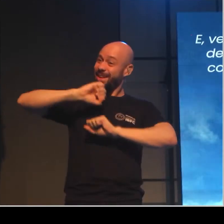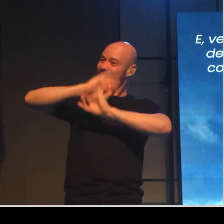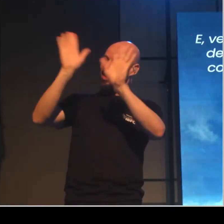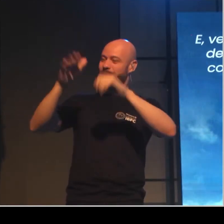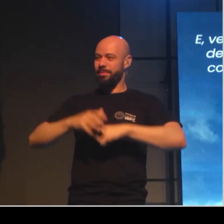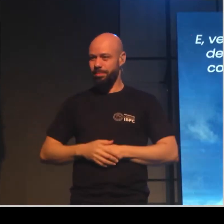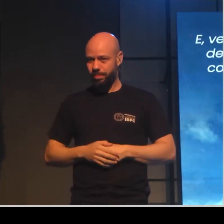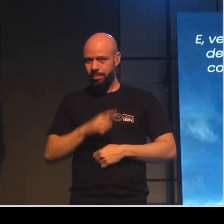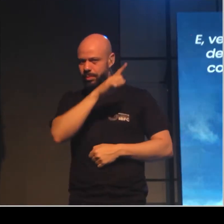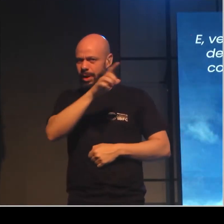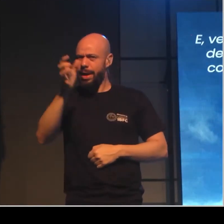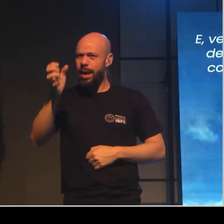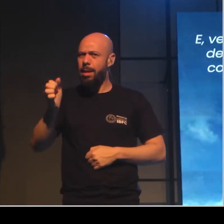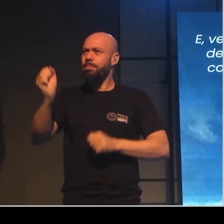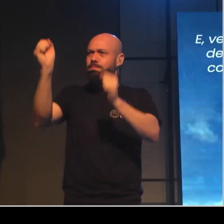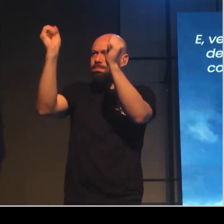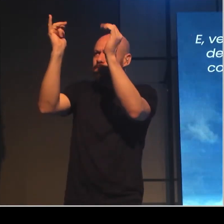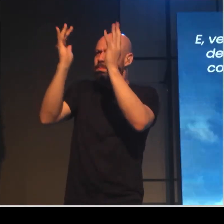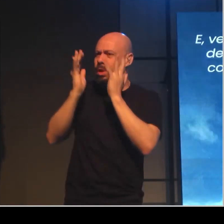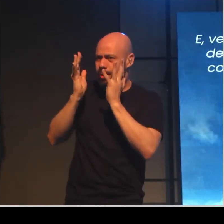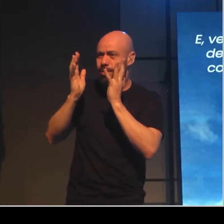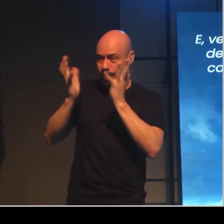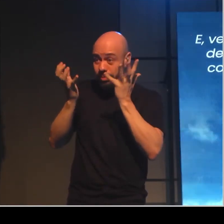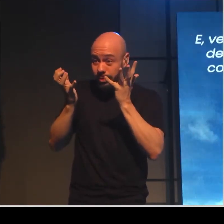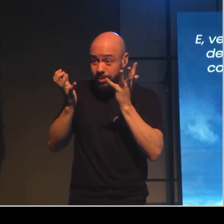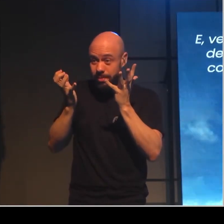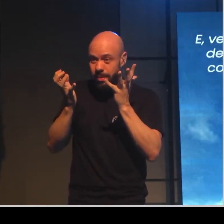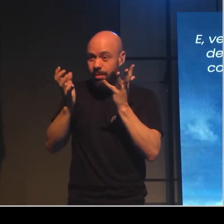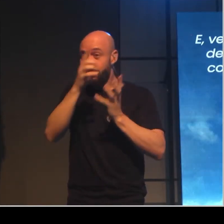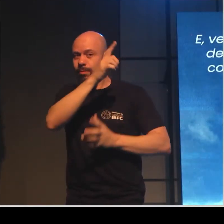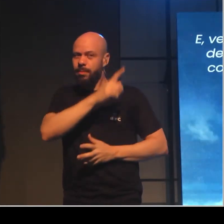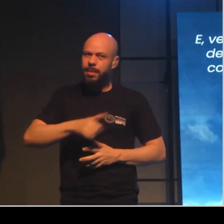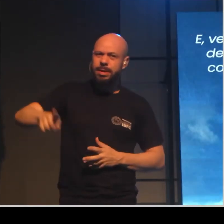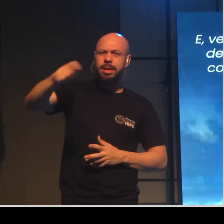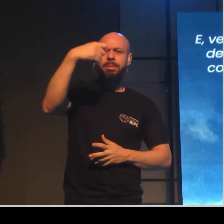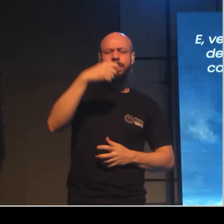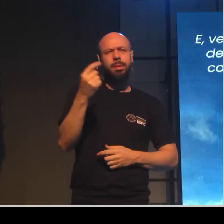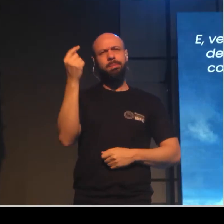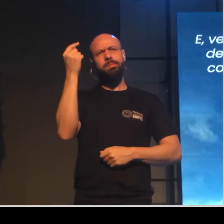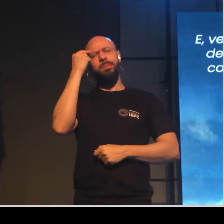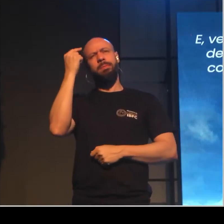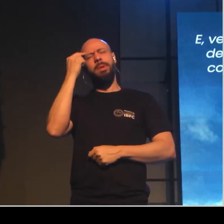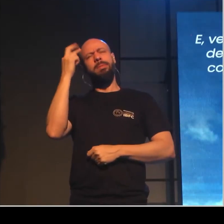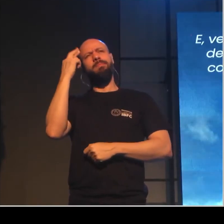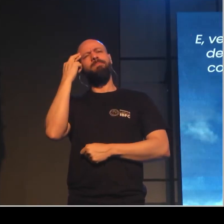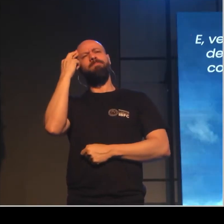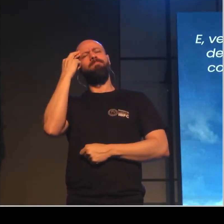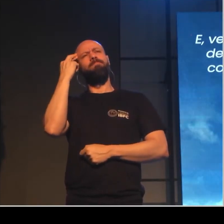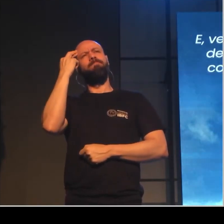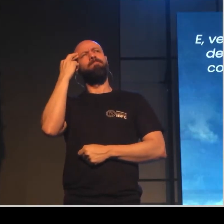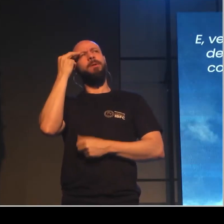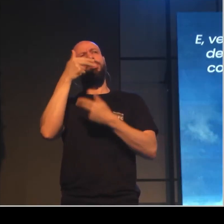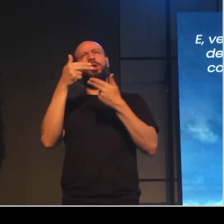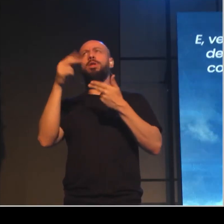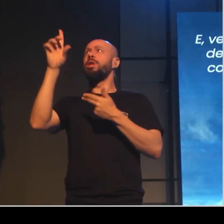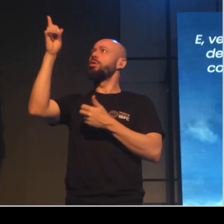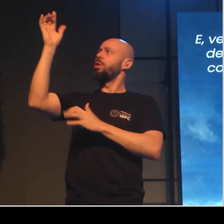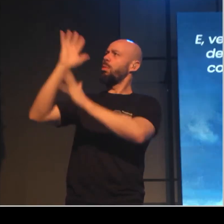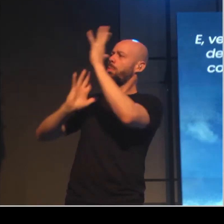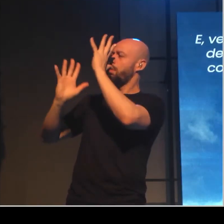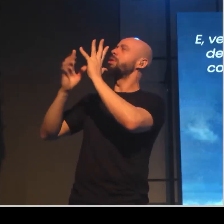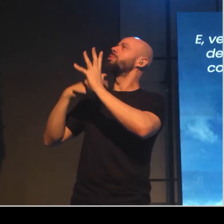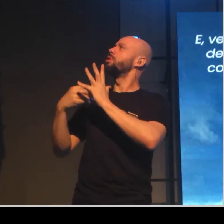quer ser abençoado por Deus, você precisa meditar, você precisa refletir, você precisa fazer